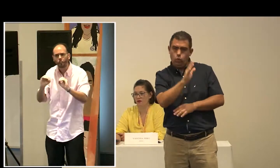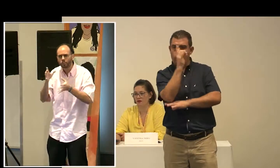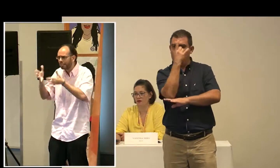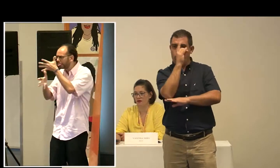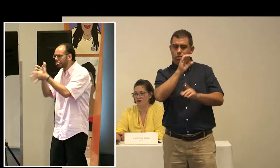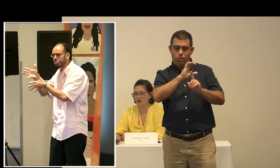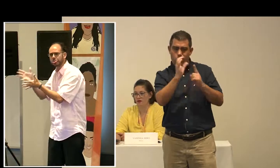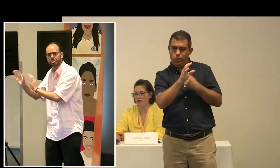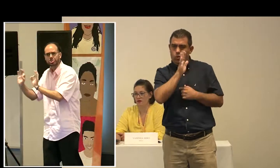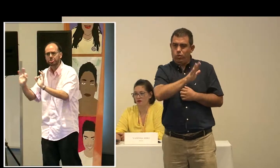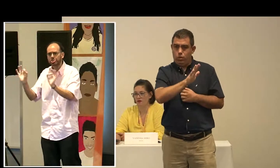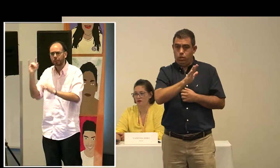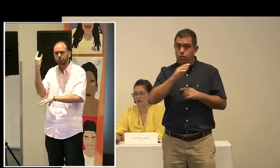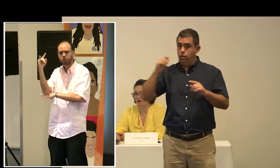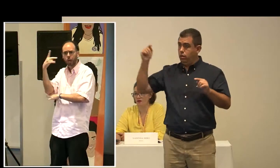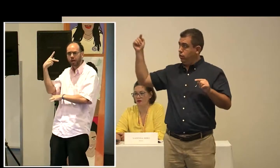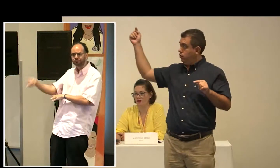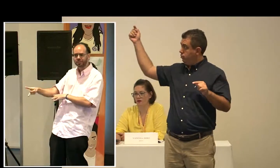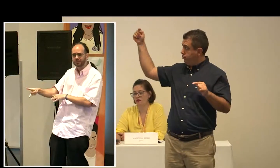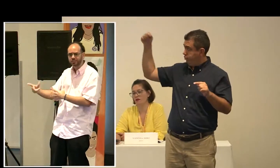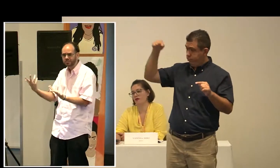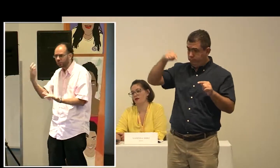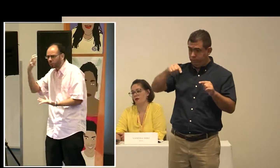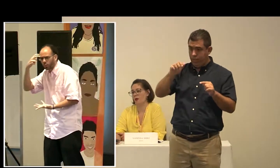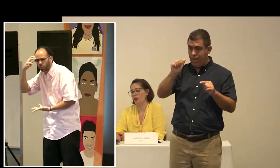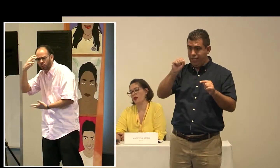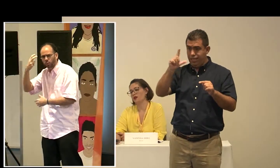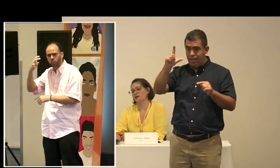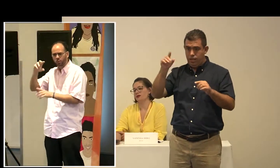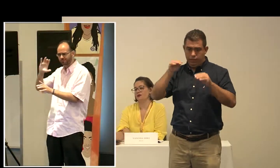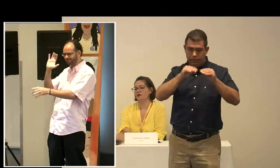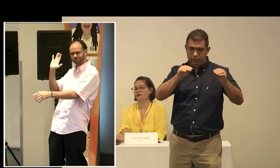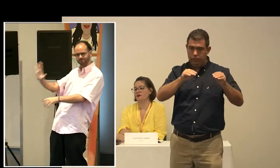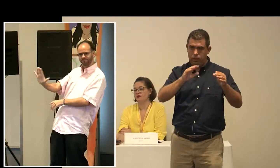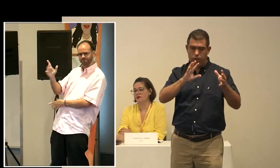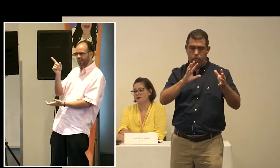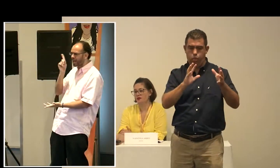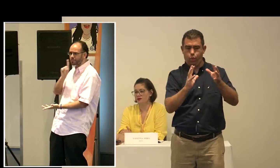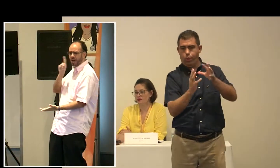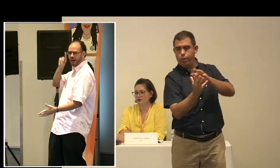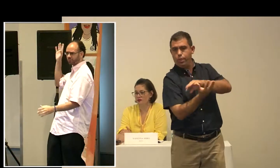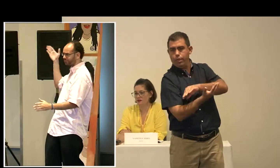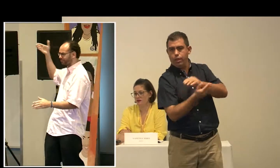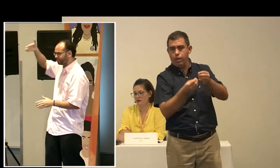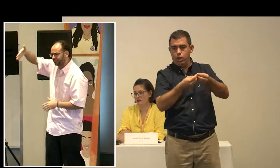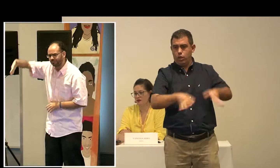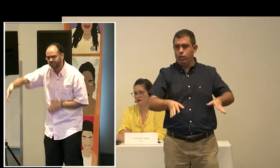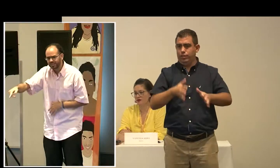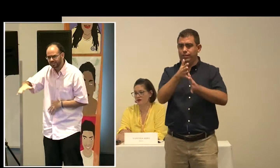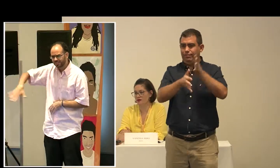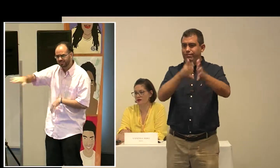Mas os surdos da Bolívia, eles não tinham acesso. Eles tinham um idioma próprio, eles tinham cultura deles.